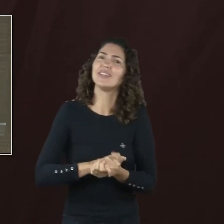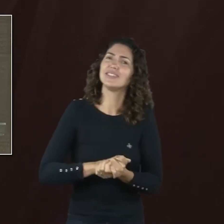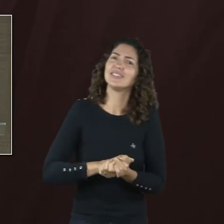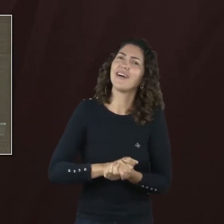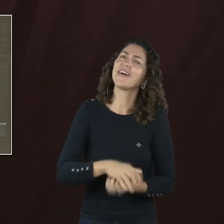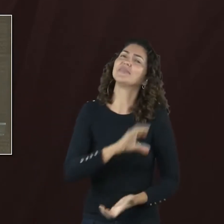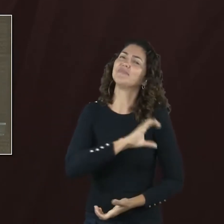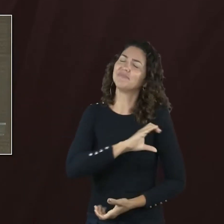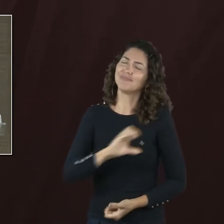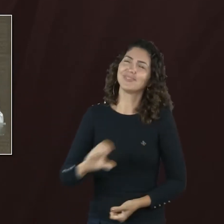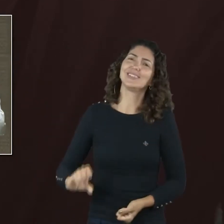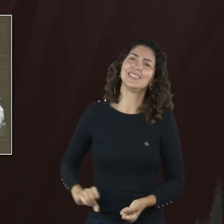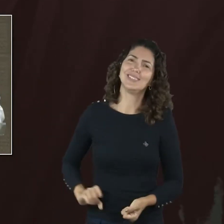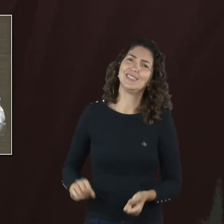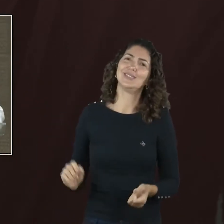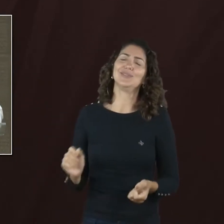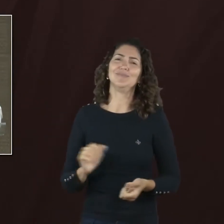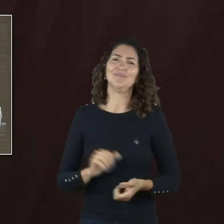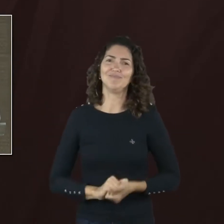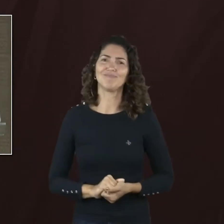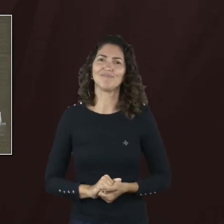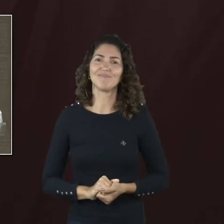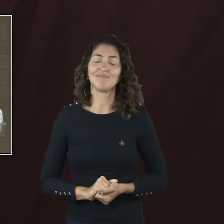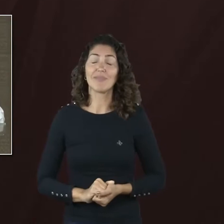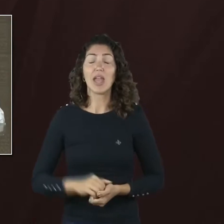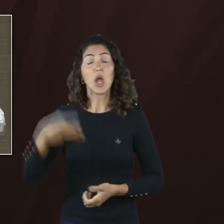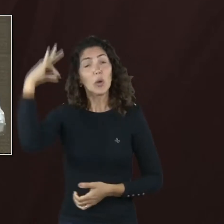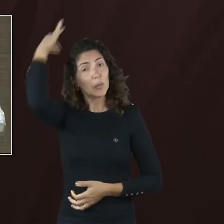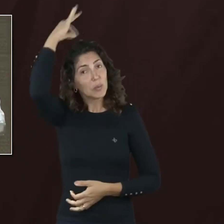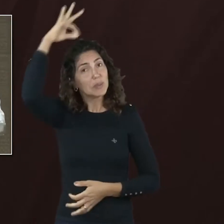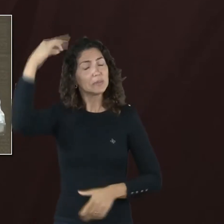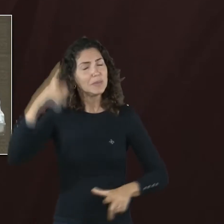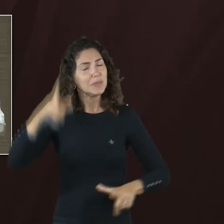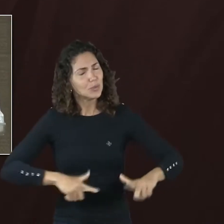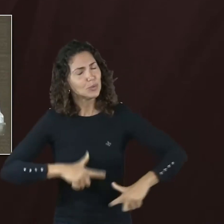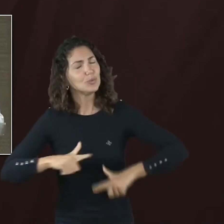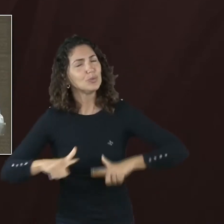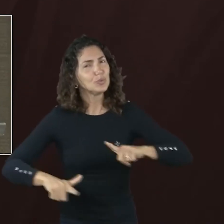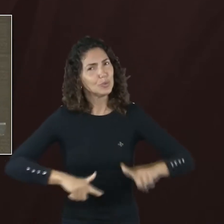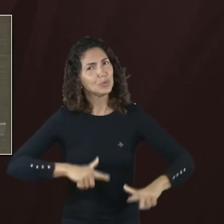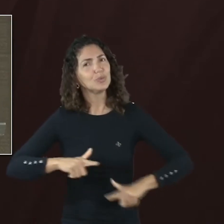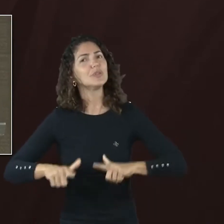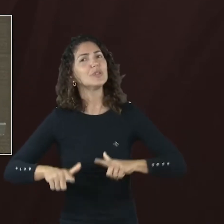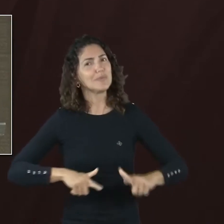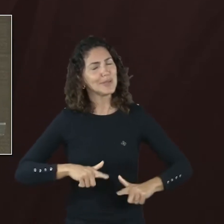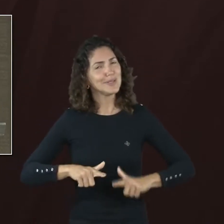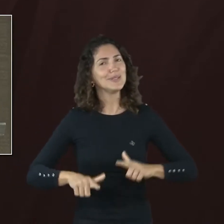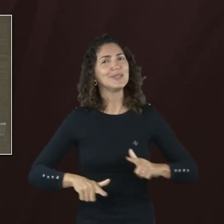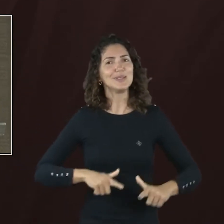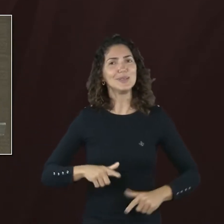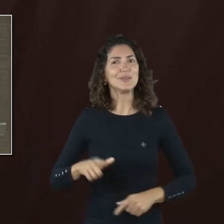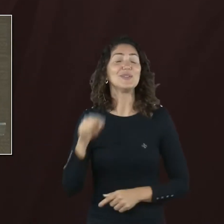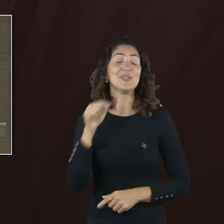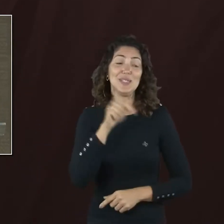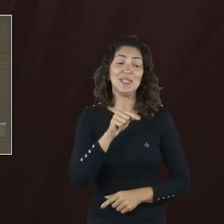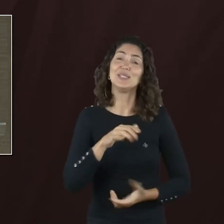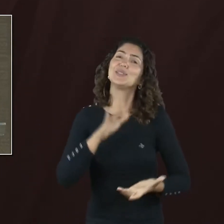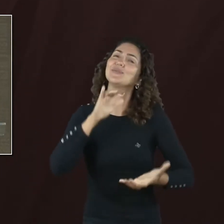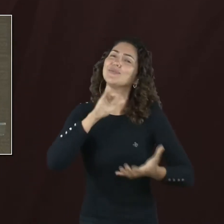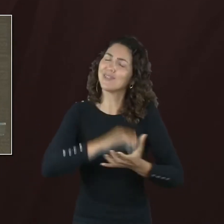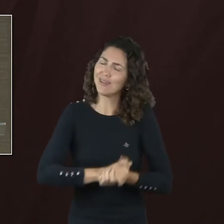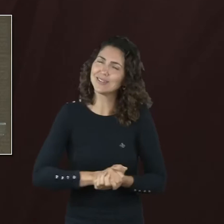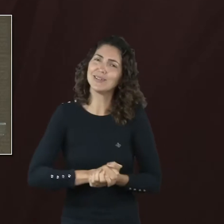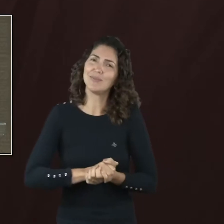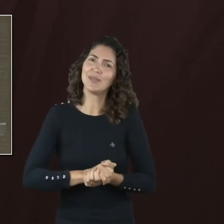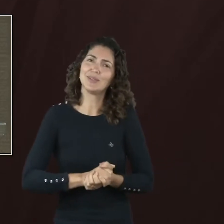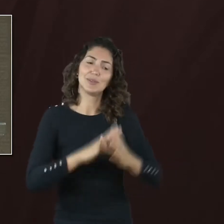Espírito, amém? Ó Senhor Jesus. Por isso, queridos irmãos, versículo 24